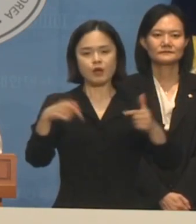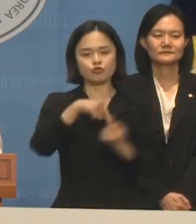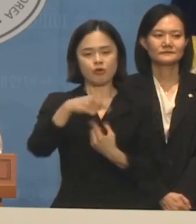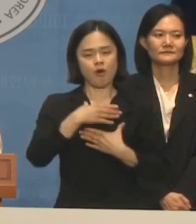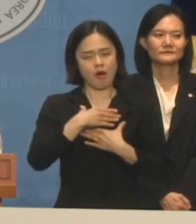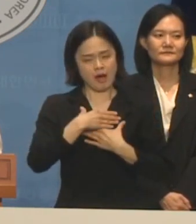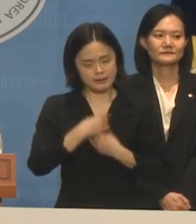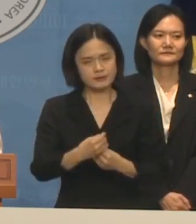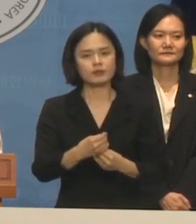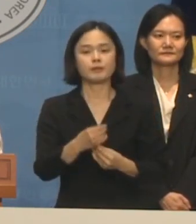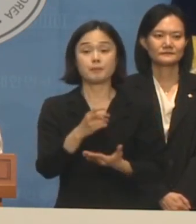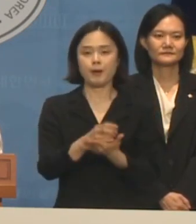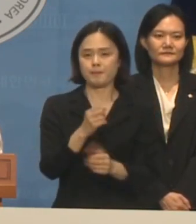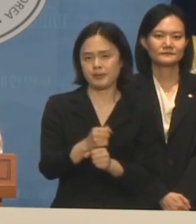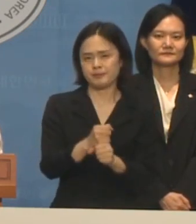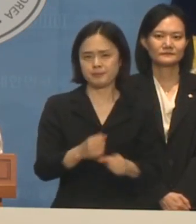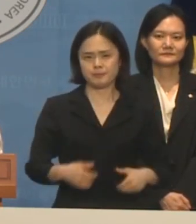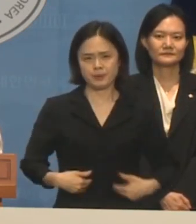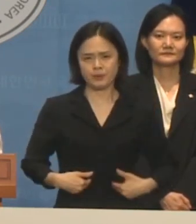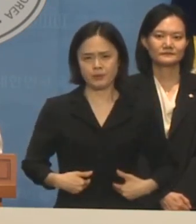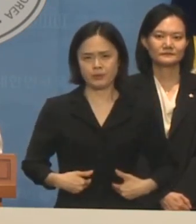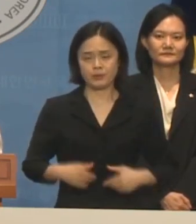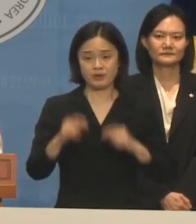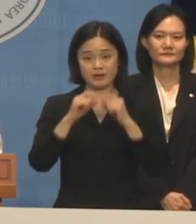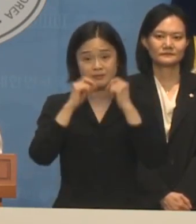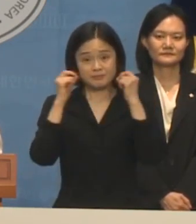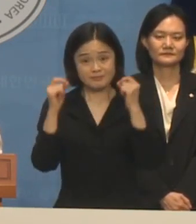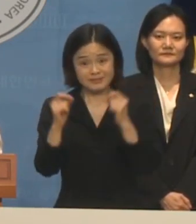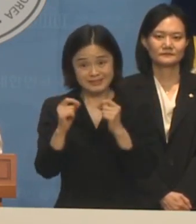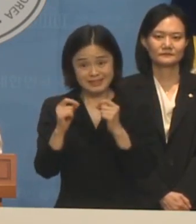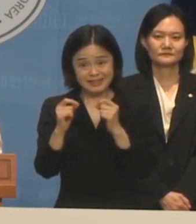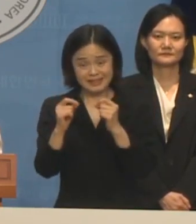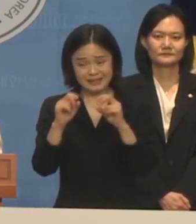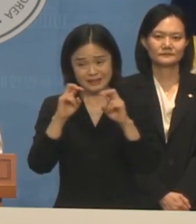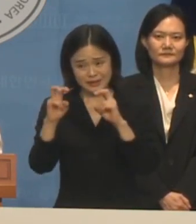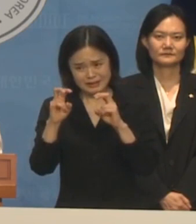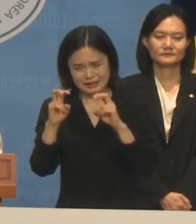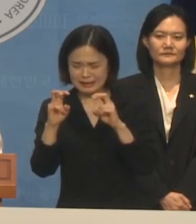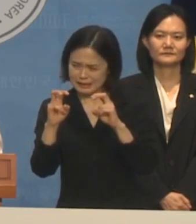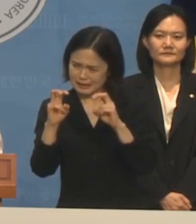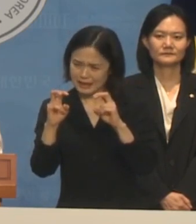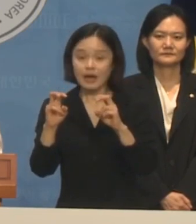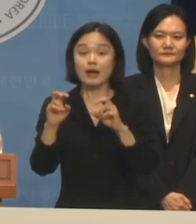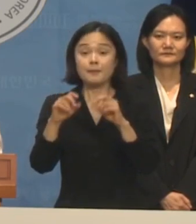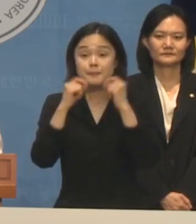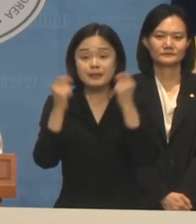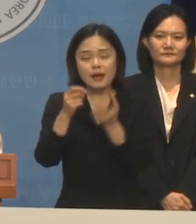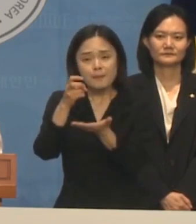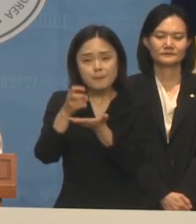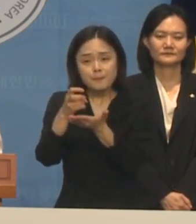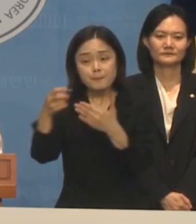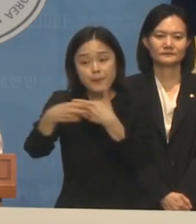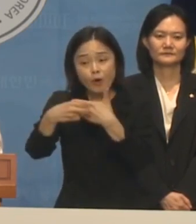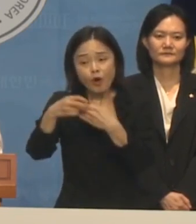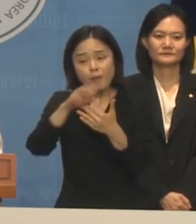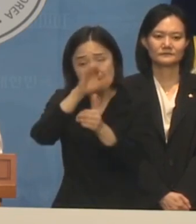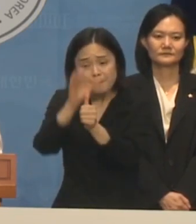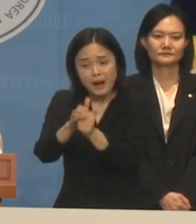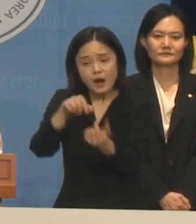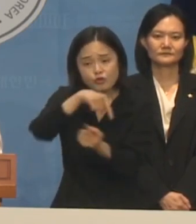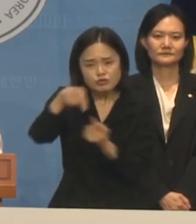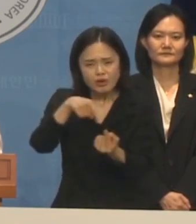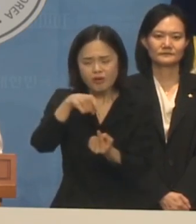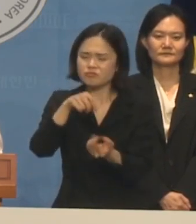합니다. 민간 위주의 공급 체계를 극복하고 국민 건강권에 대한 책임을 다하기 위해